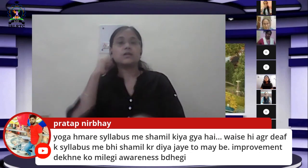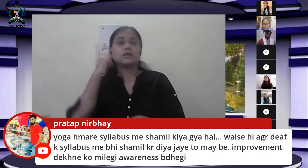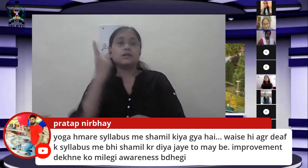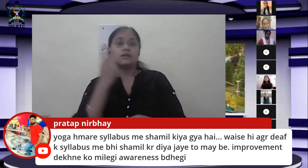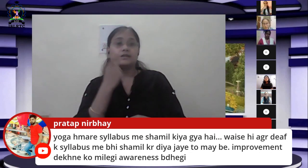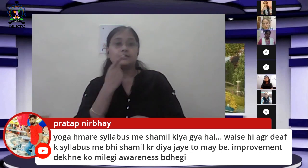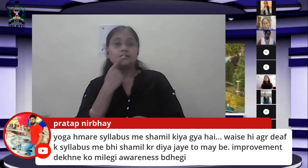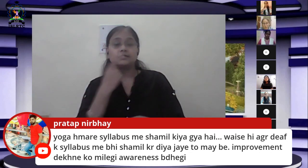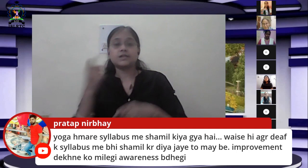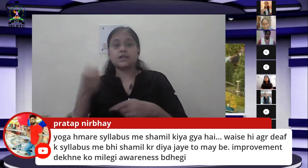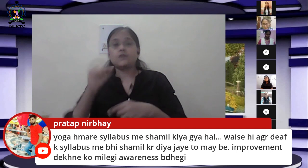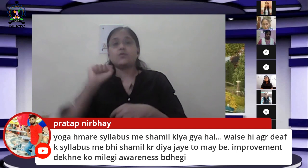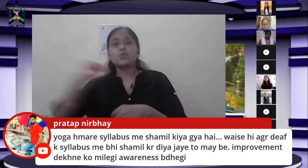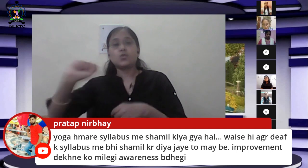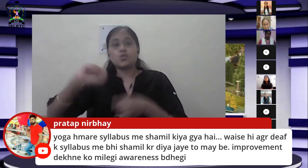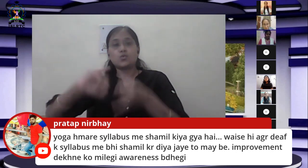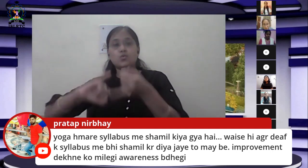दिया जाए तो मे बी